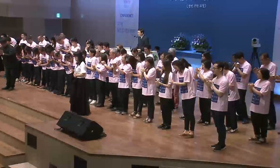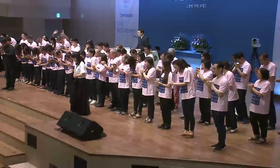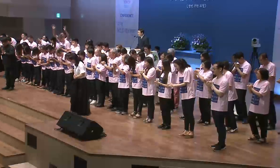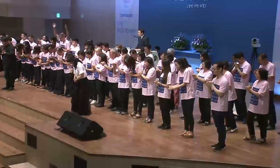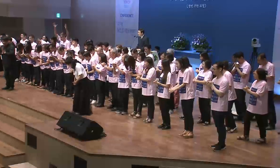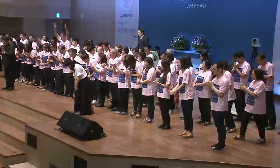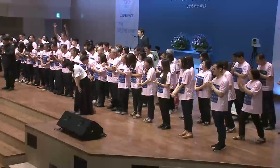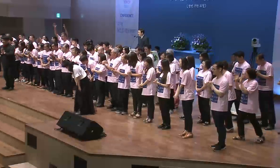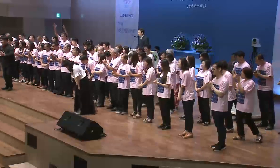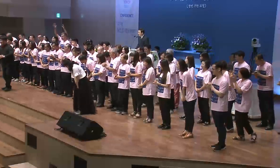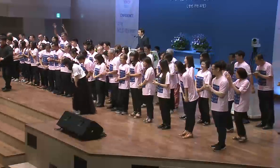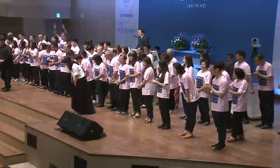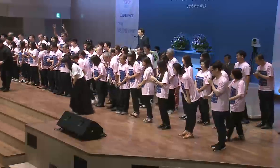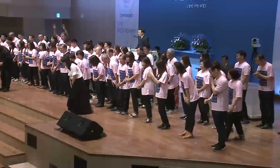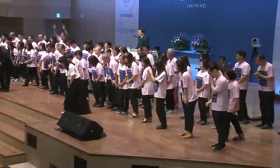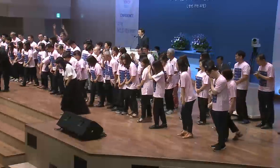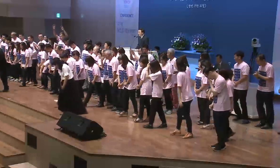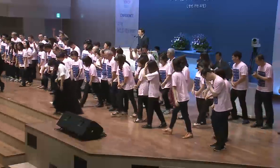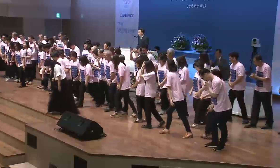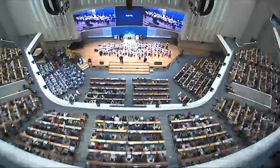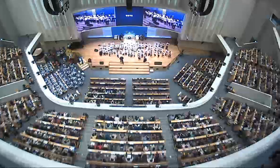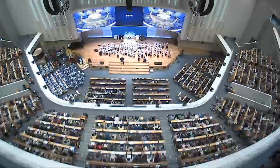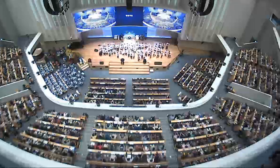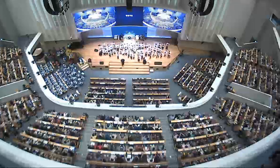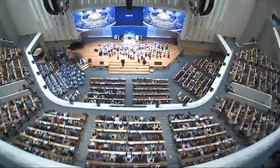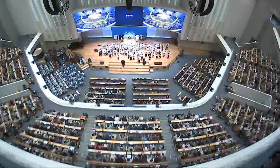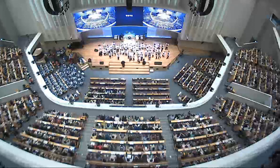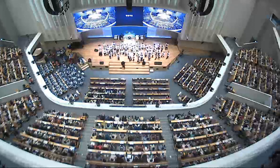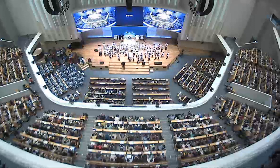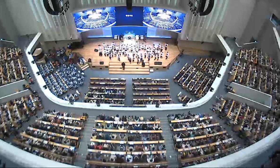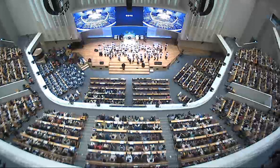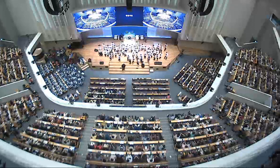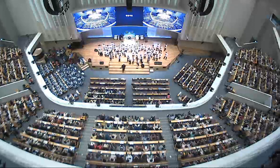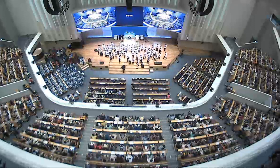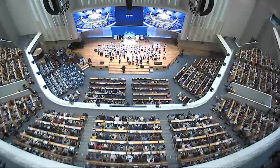은혜로운 찬양이었습니다. 우리 큰 박수로 축하하겠습니다.